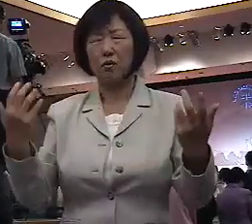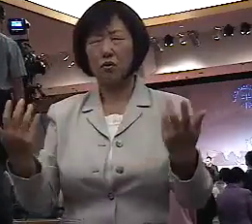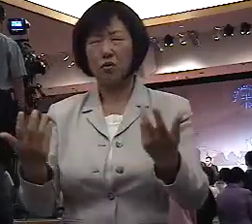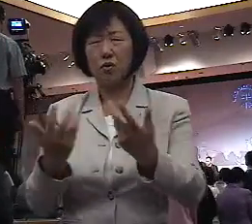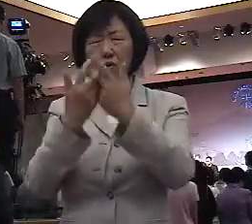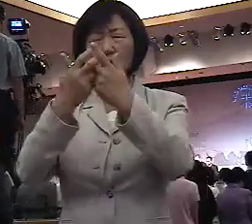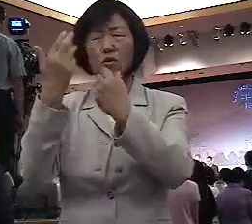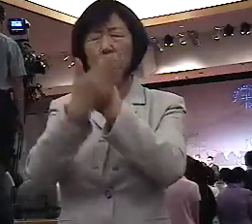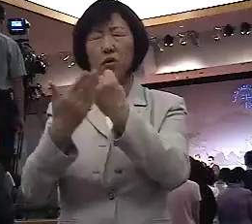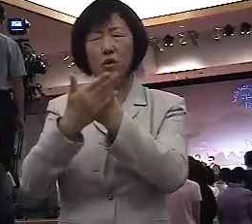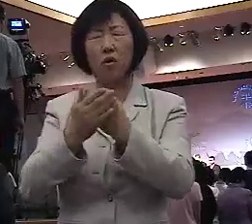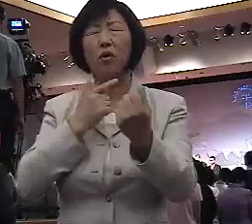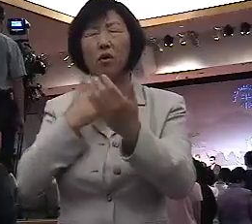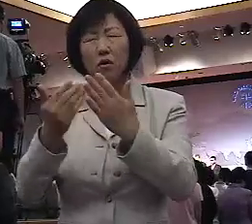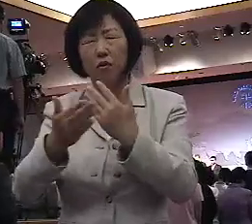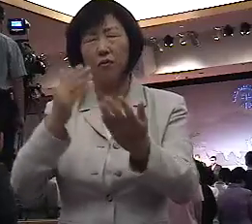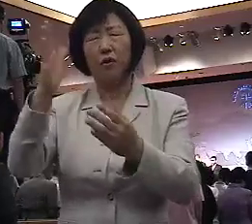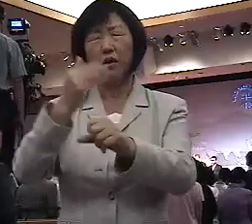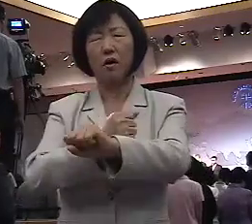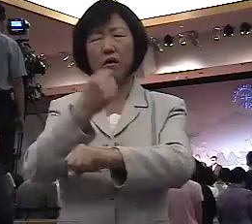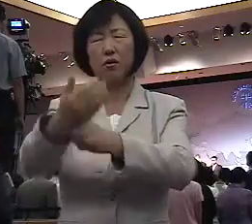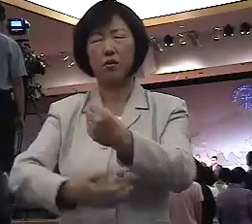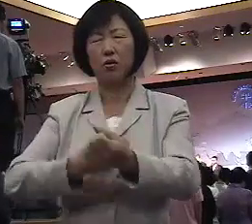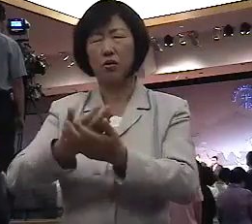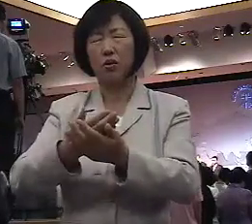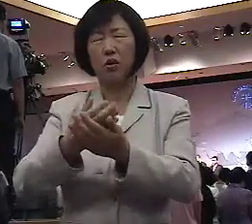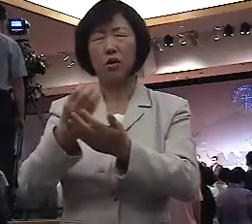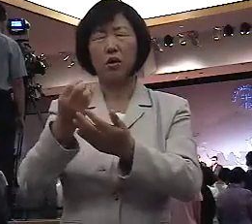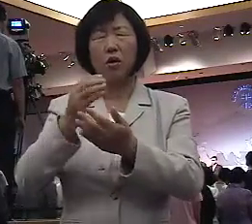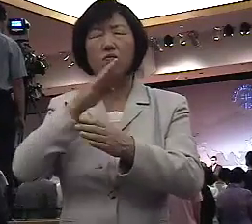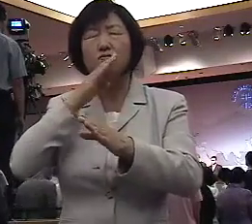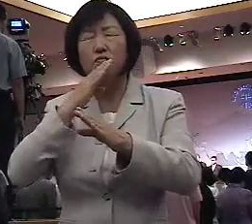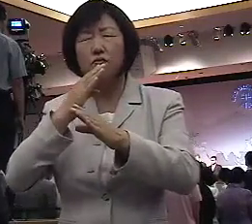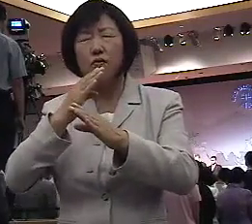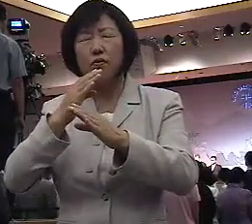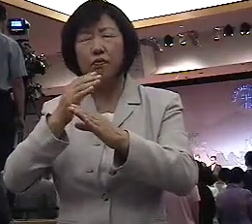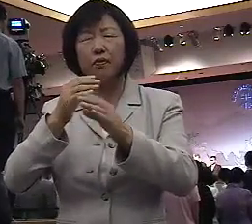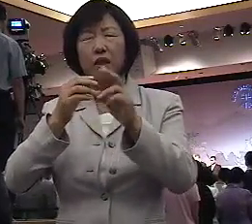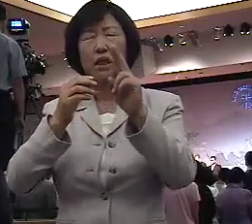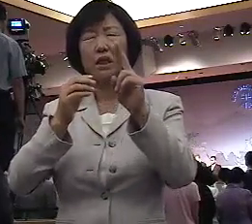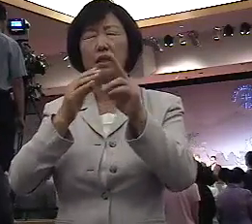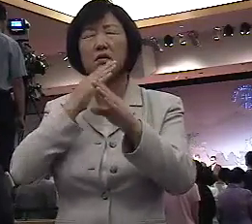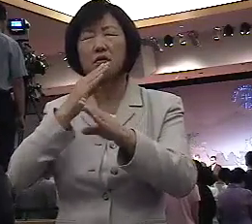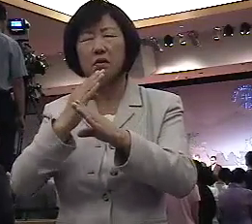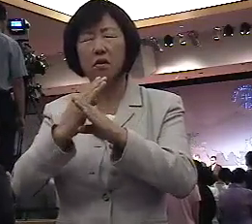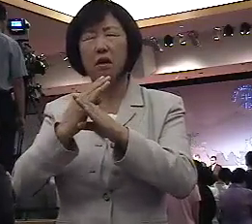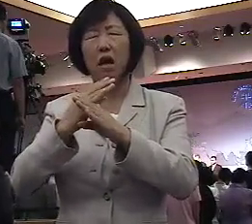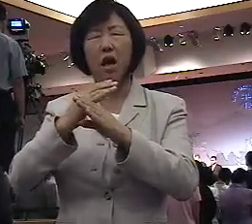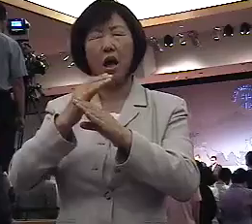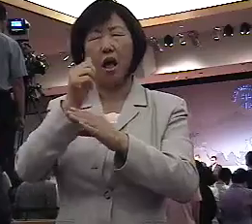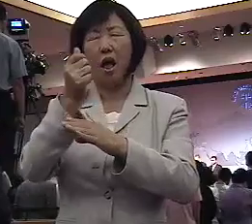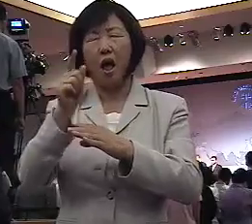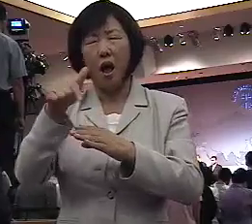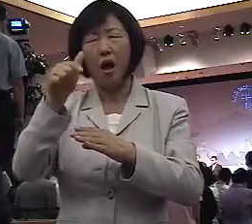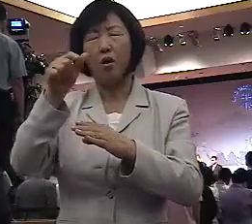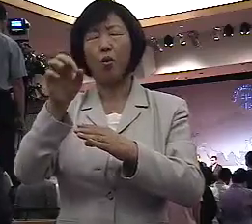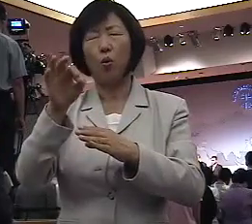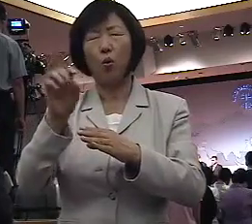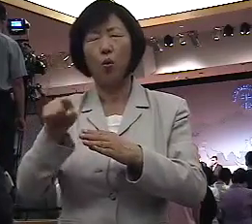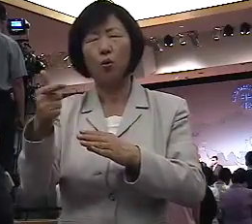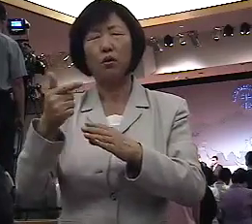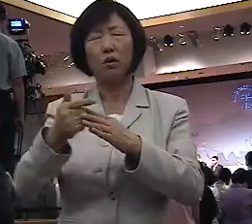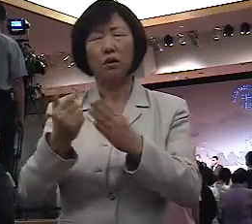은혜로 경험되어지게 하옵소서. 아멘. 제2국의 학원 사역을 감당하시는 민정 선교사님을 위해